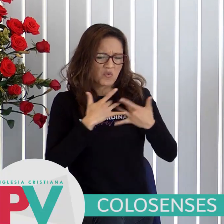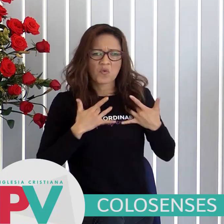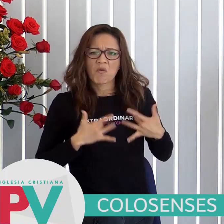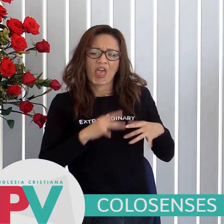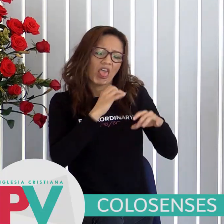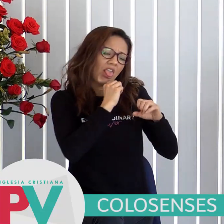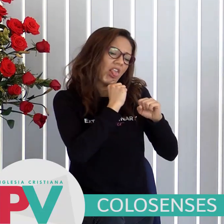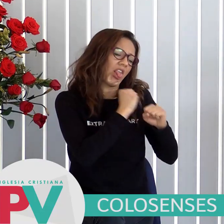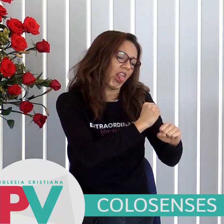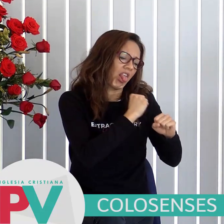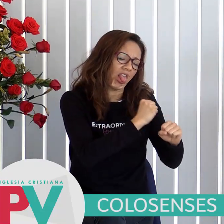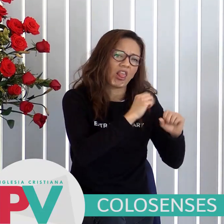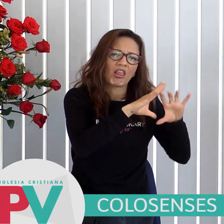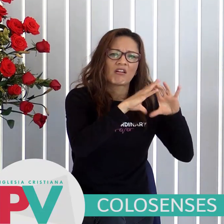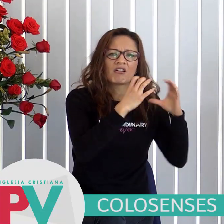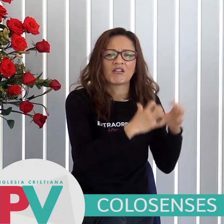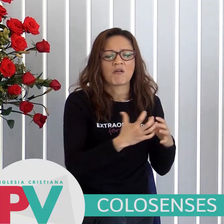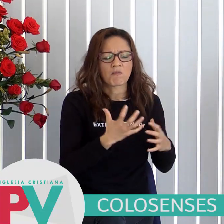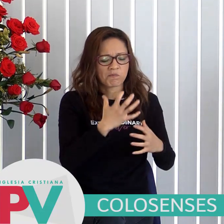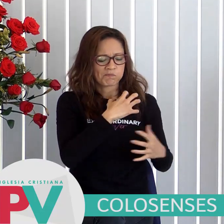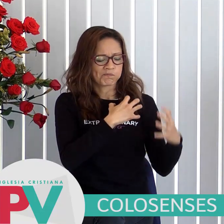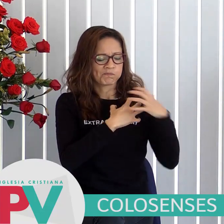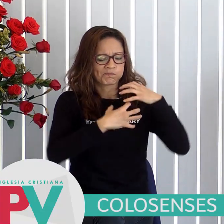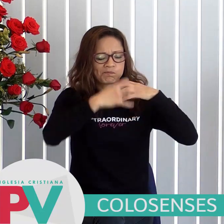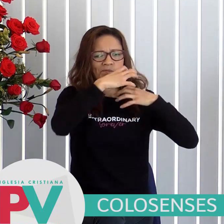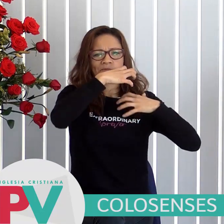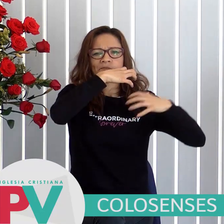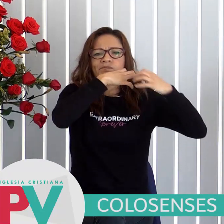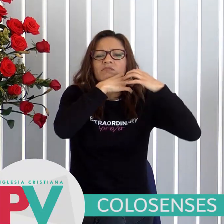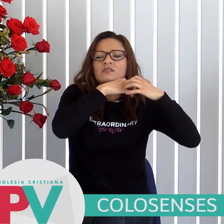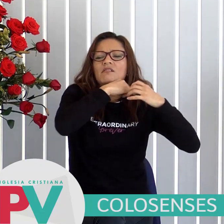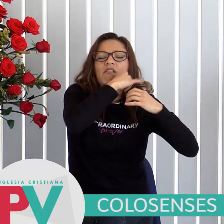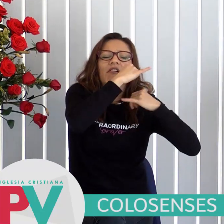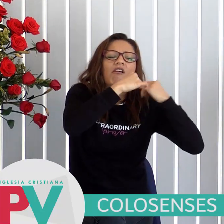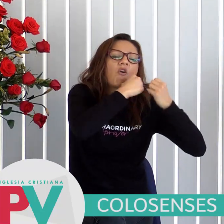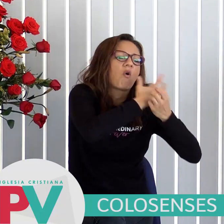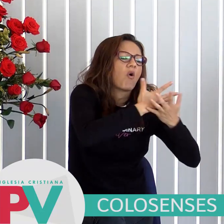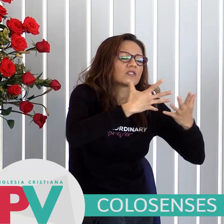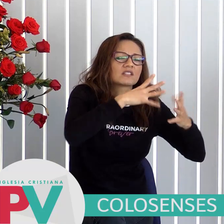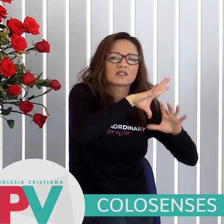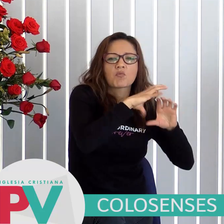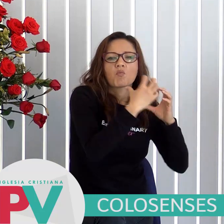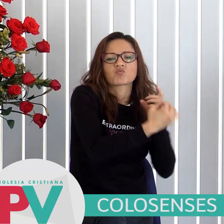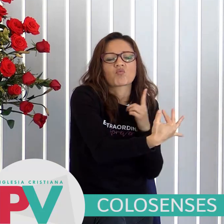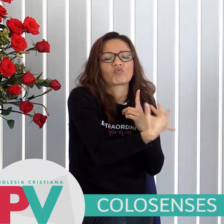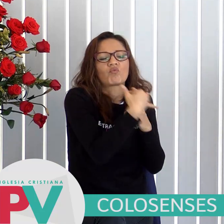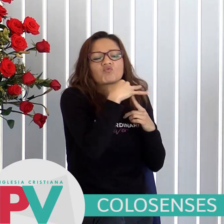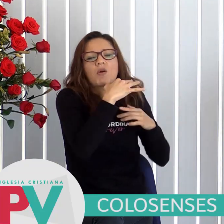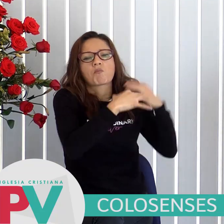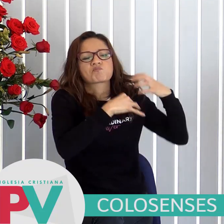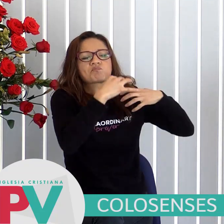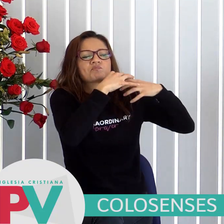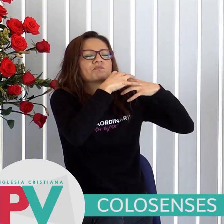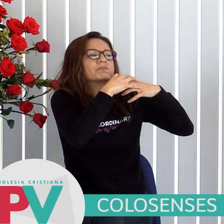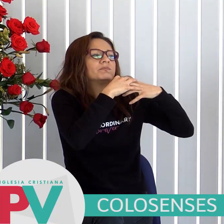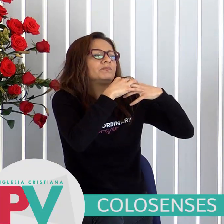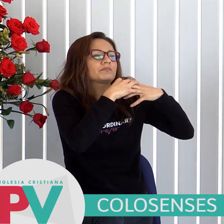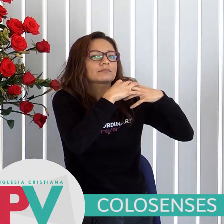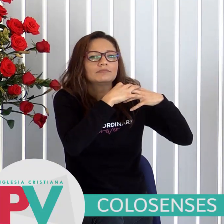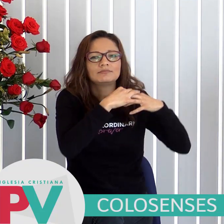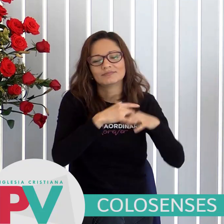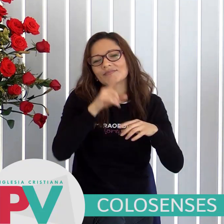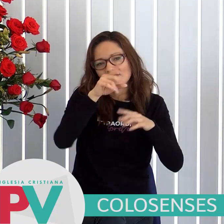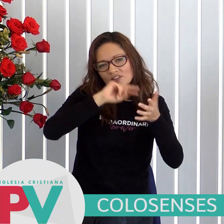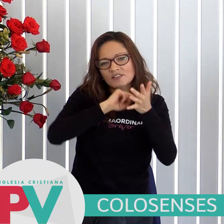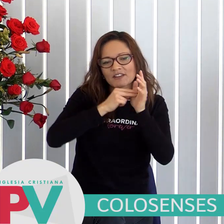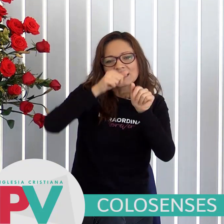ahí rodeado de grosura, enredado en las cosas de este mundo. Eso significa circuncidar